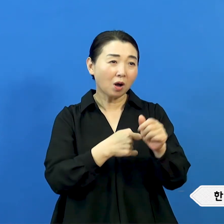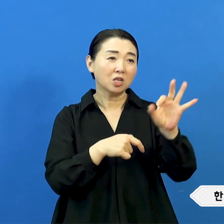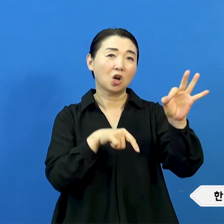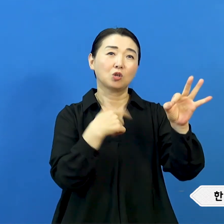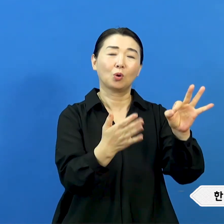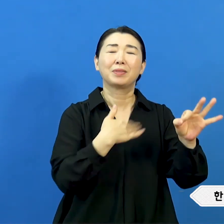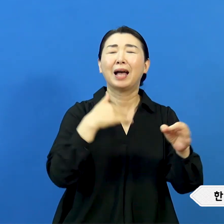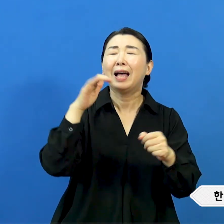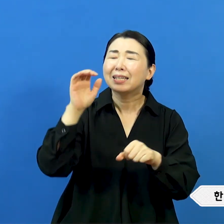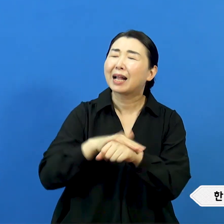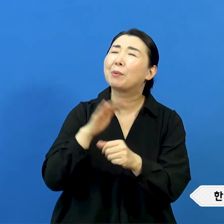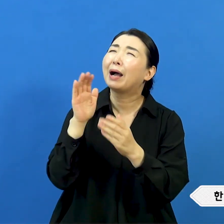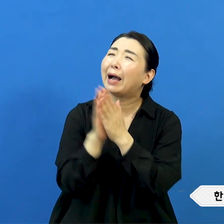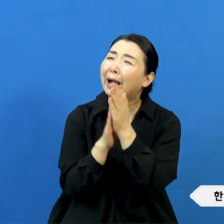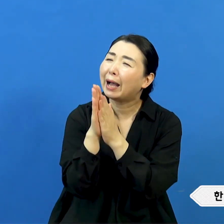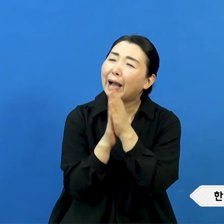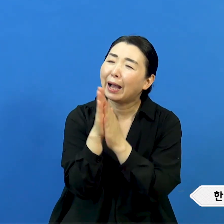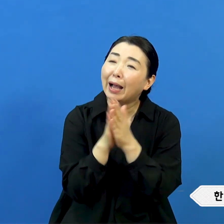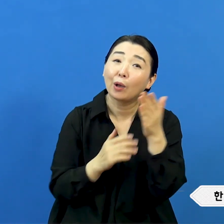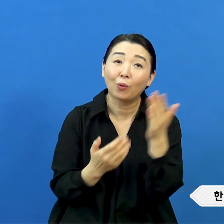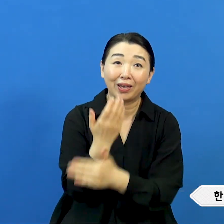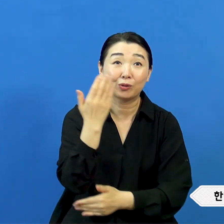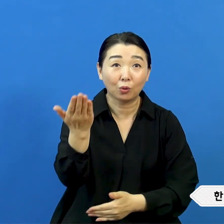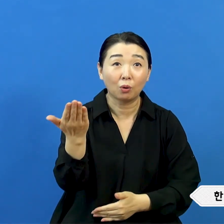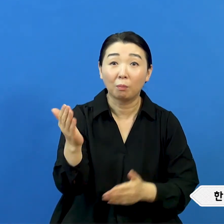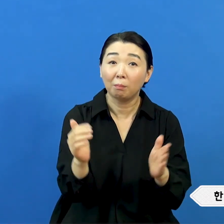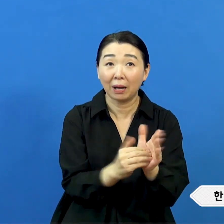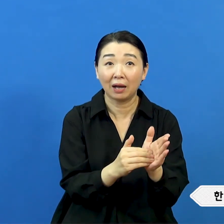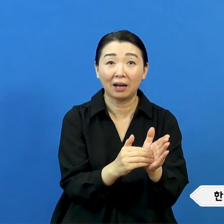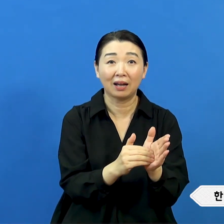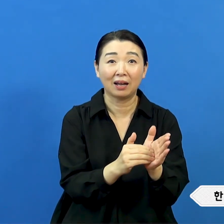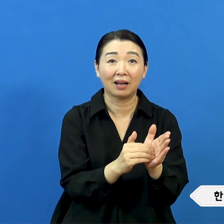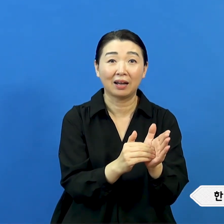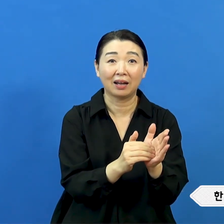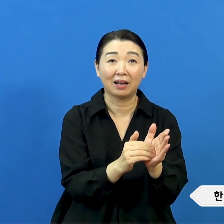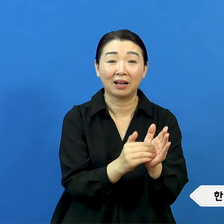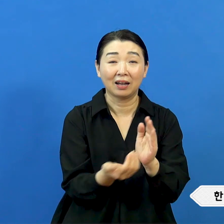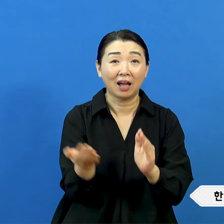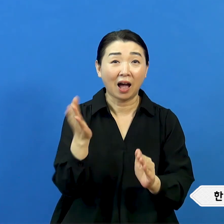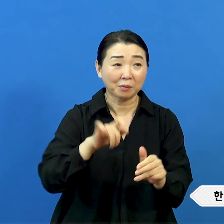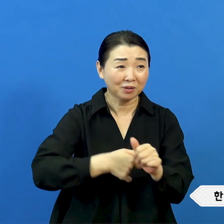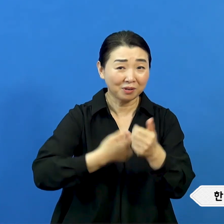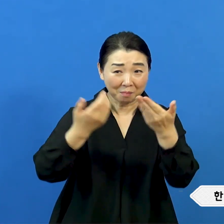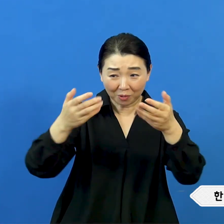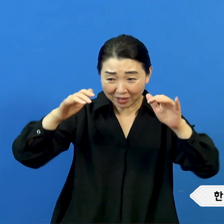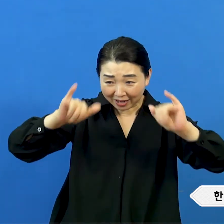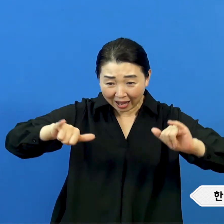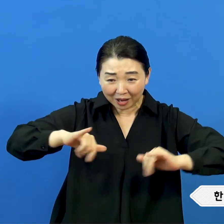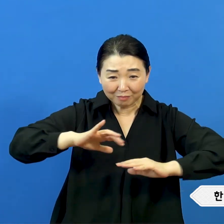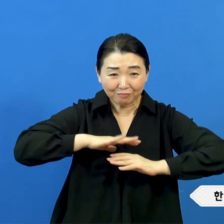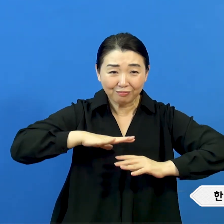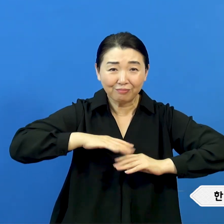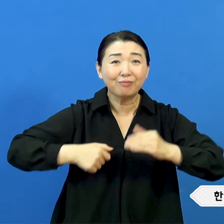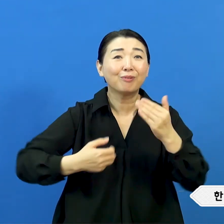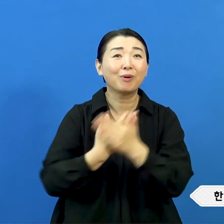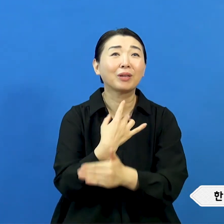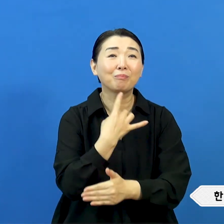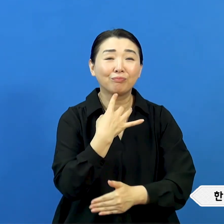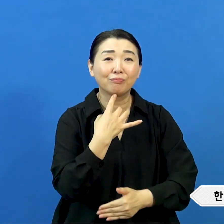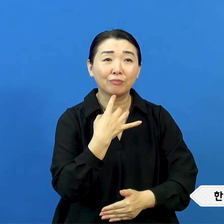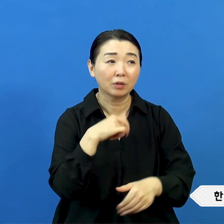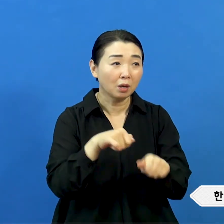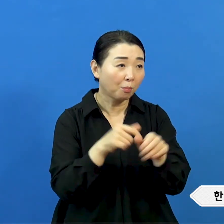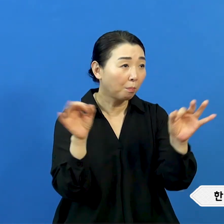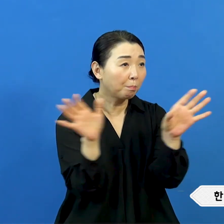내가 잘못했다 막 회개지요. 했습니다. 그런데 그건 벌 받을까 겁이 나서 한 것입니다. 벌이